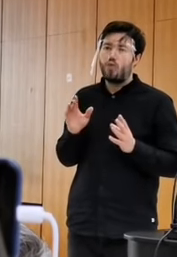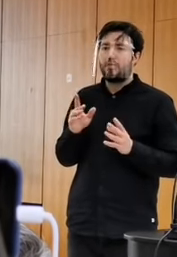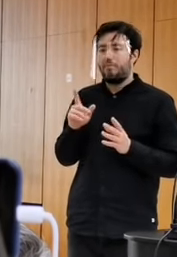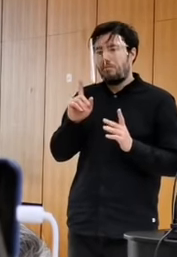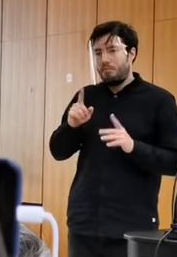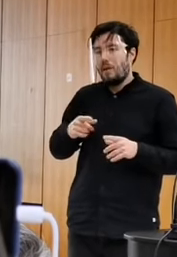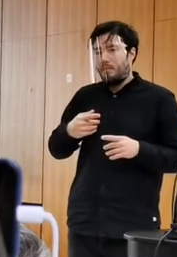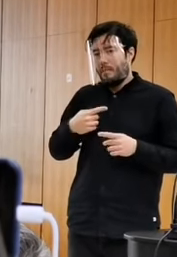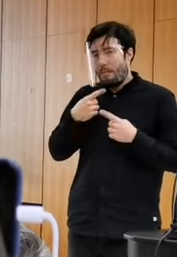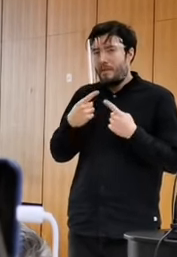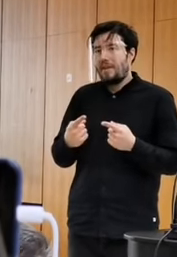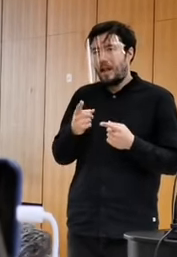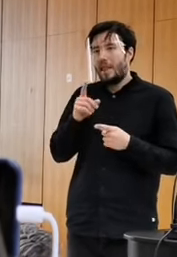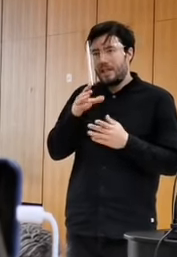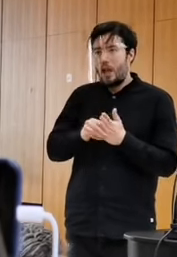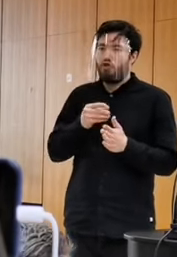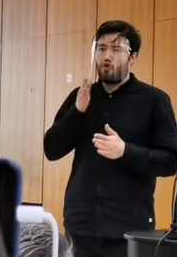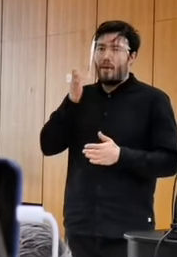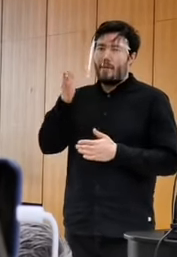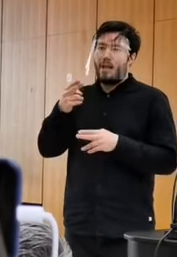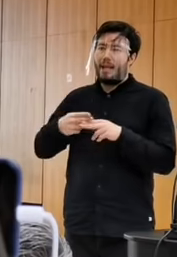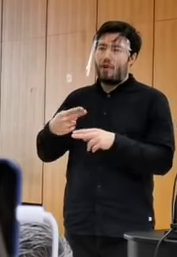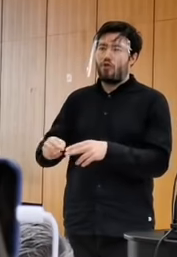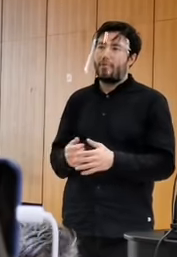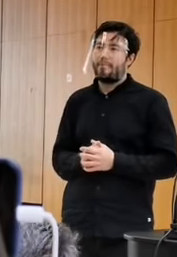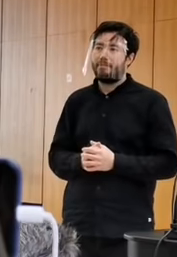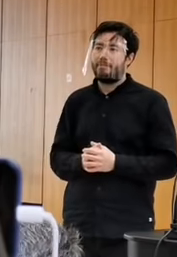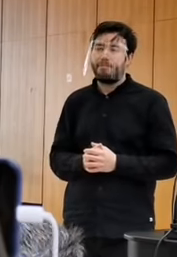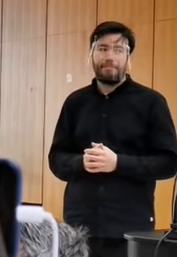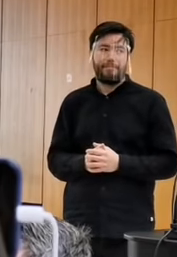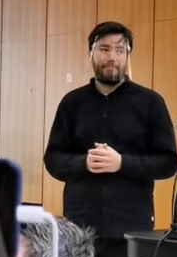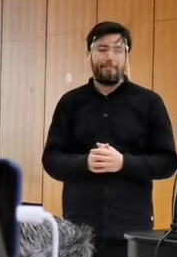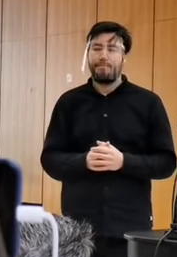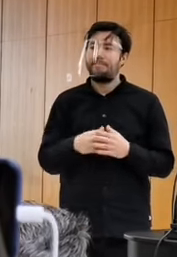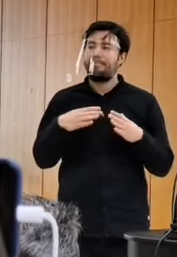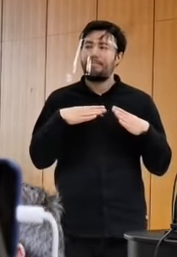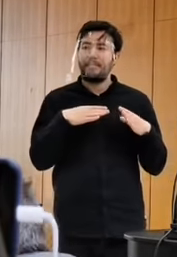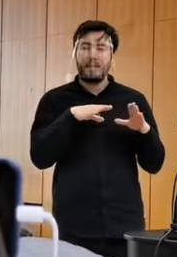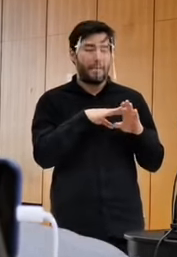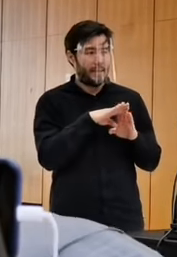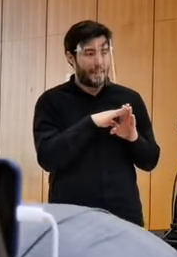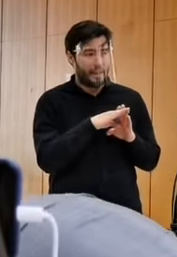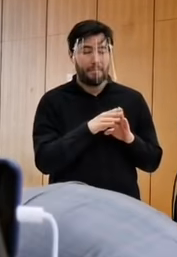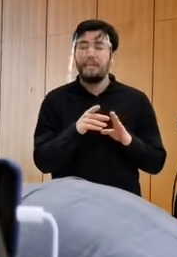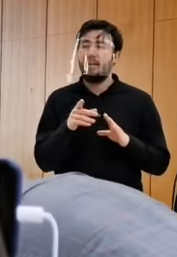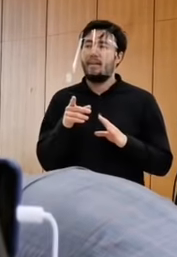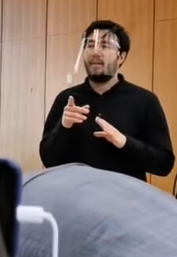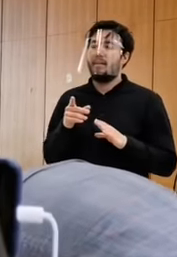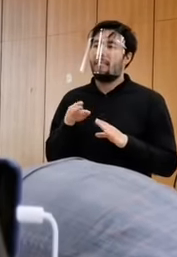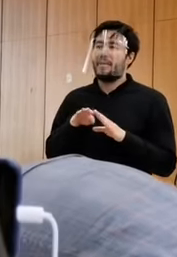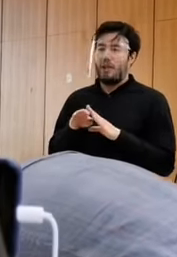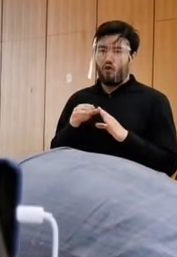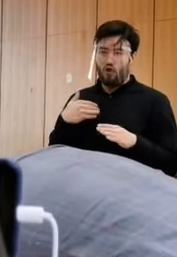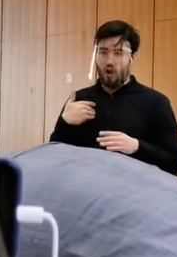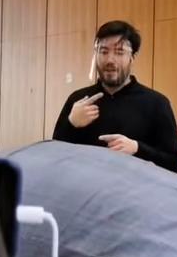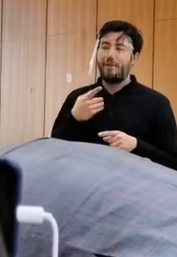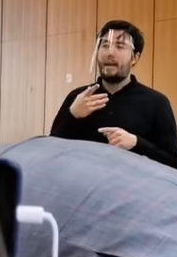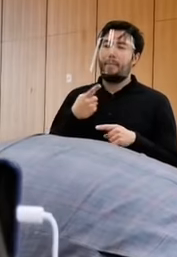a musíme to naozaj riešiť. Pán minister, školstva a rezort práce chce pomôcť zamestnancom základných